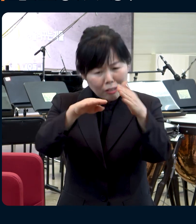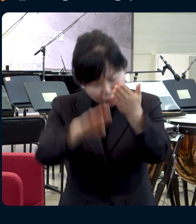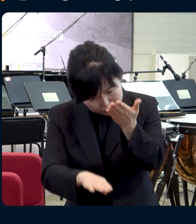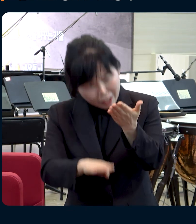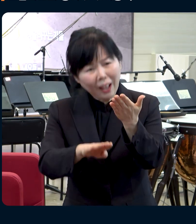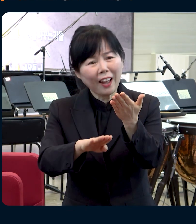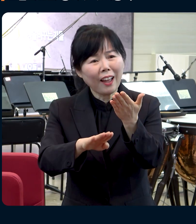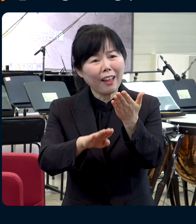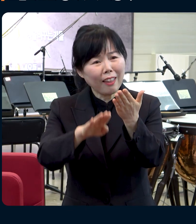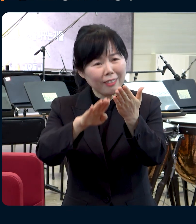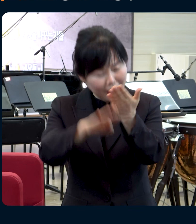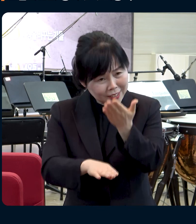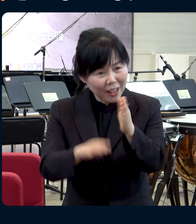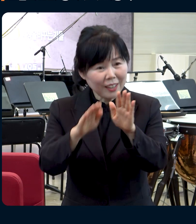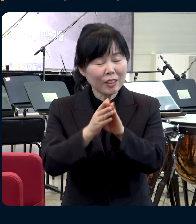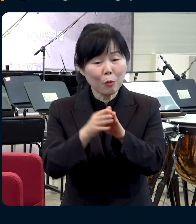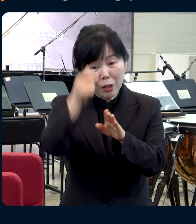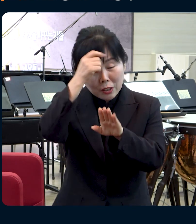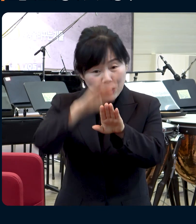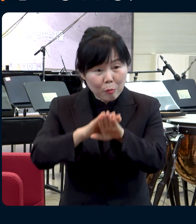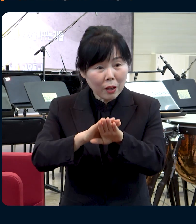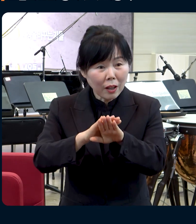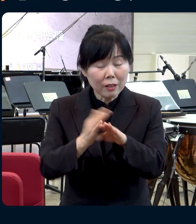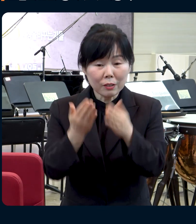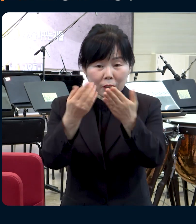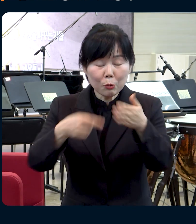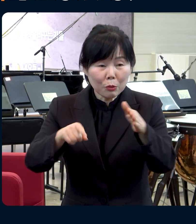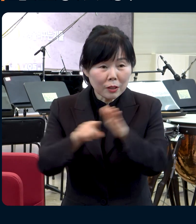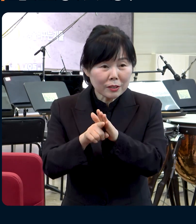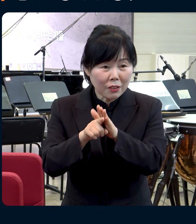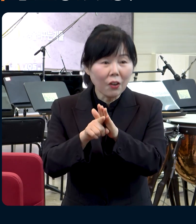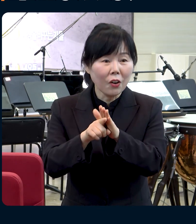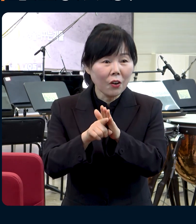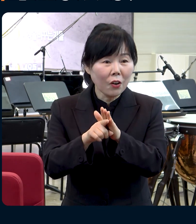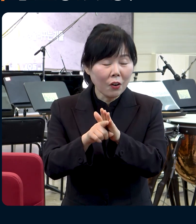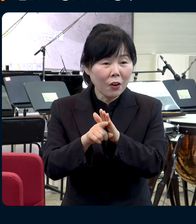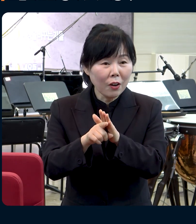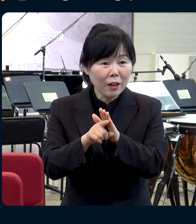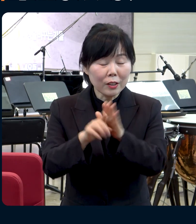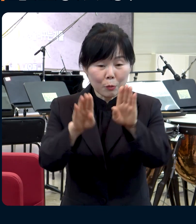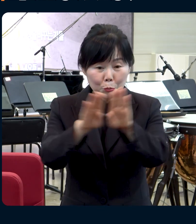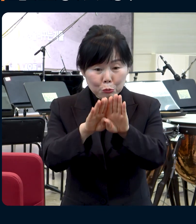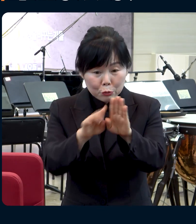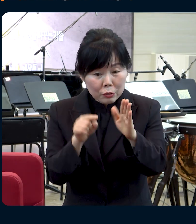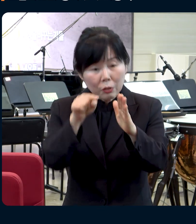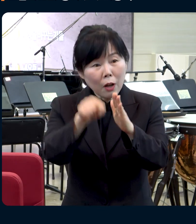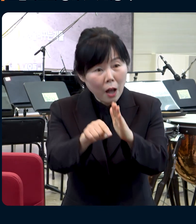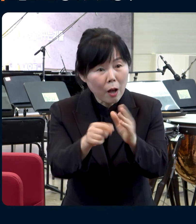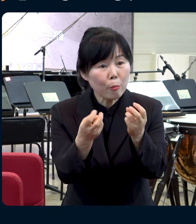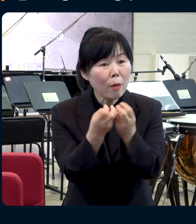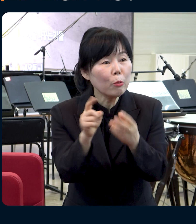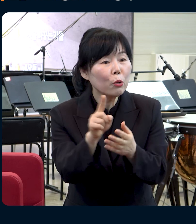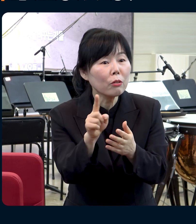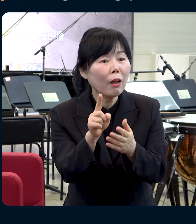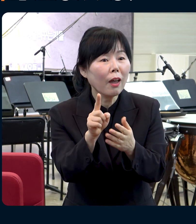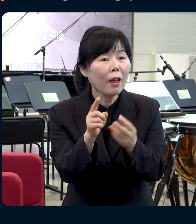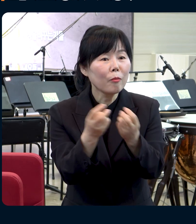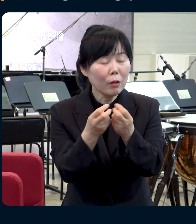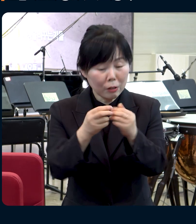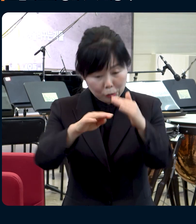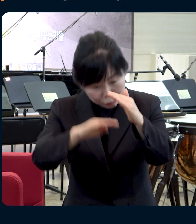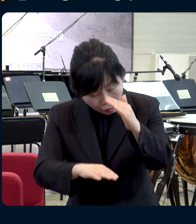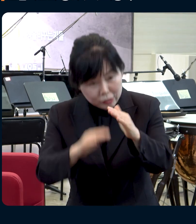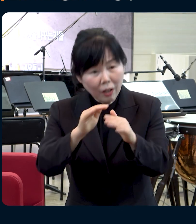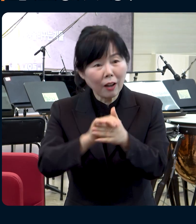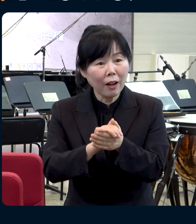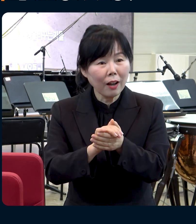해요. 그럼 여러분, 예배를 드리기 위해서 어떤 하나님을 만나기 위해서 하면 그 문을 통과하는데 어떻게 합니까? 어떻게 통과해요?